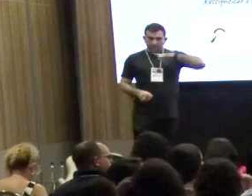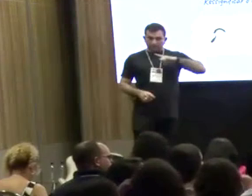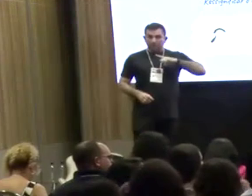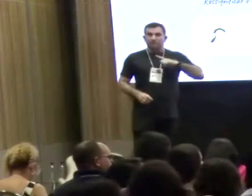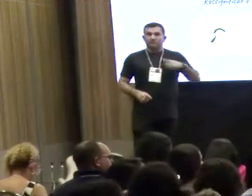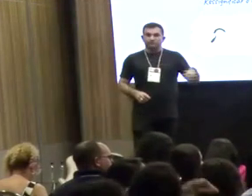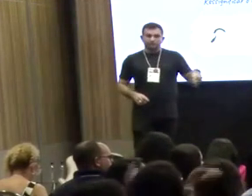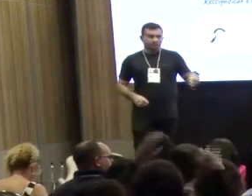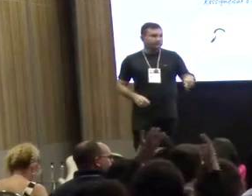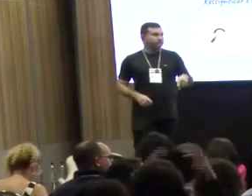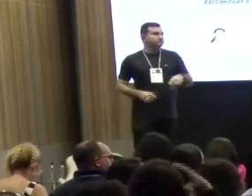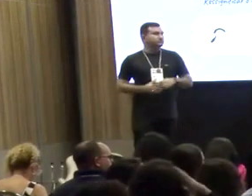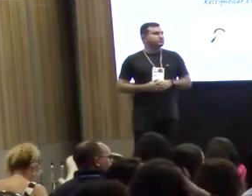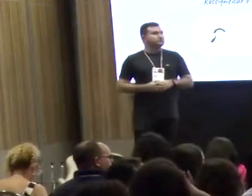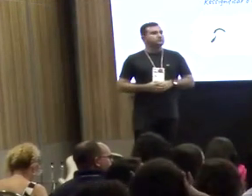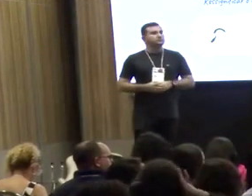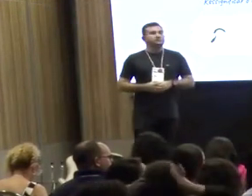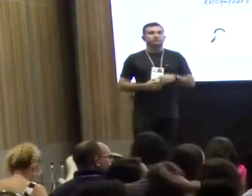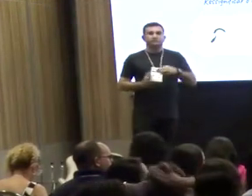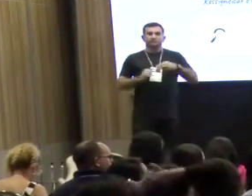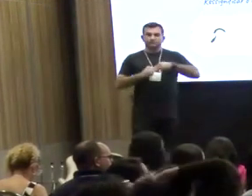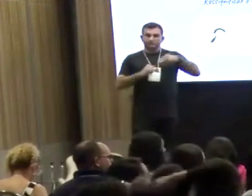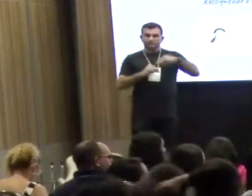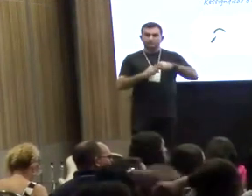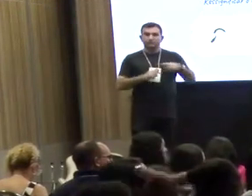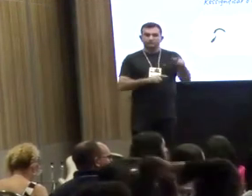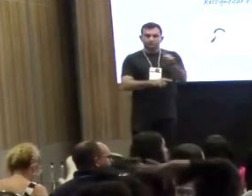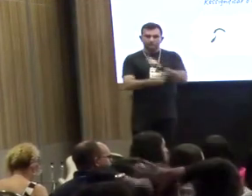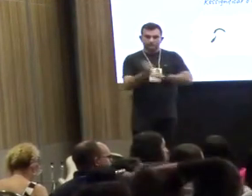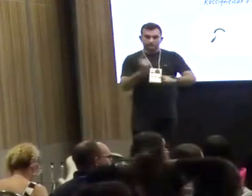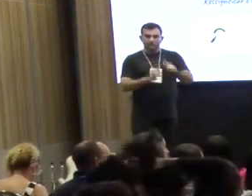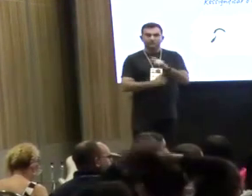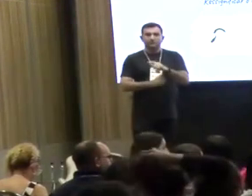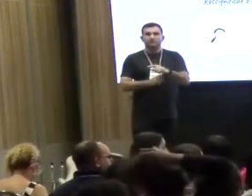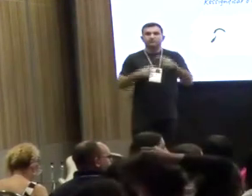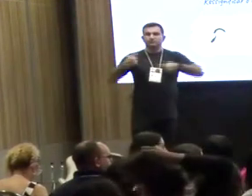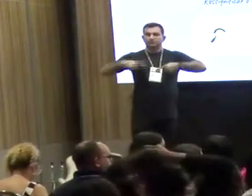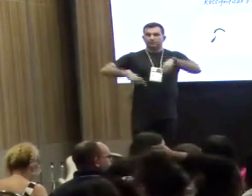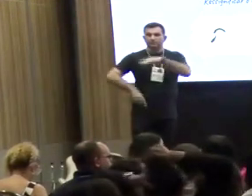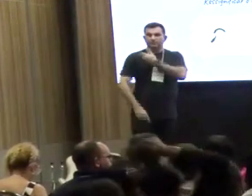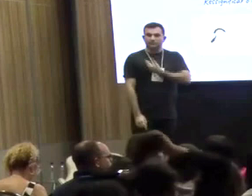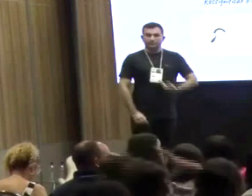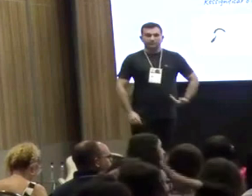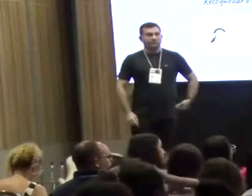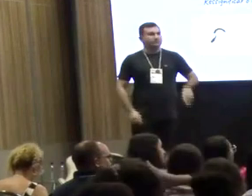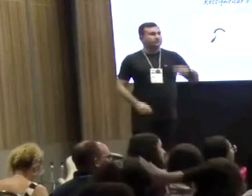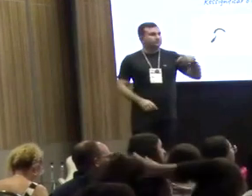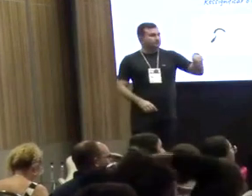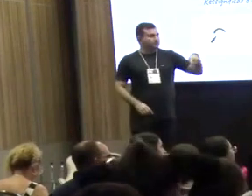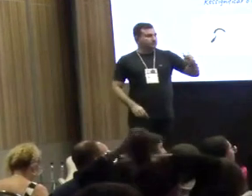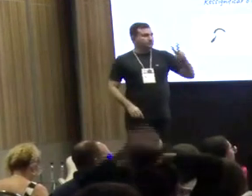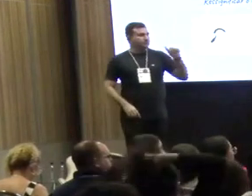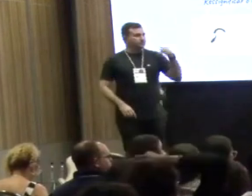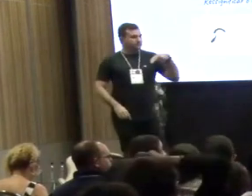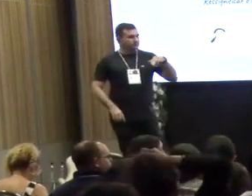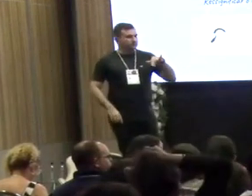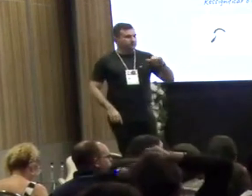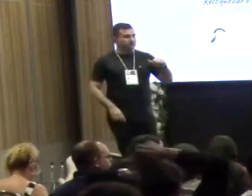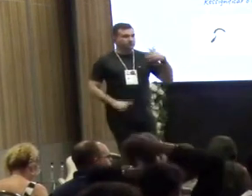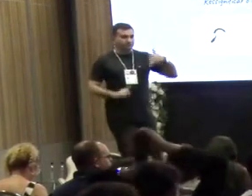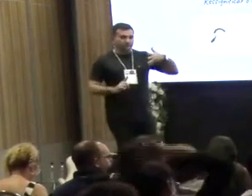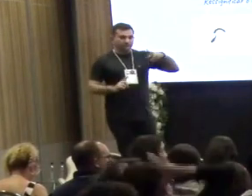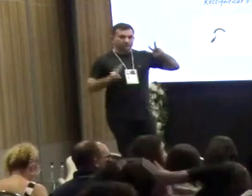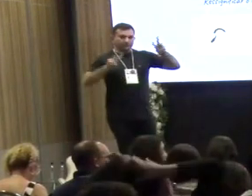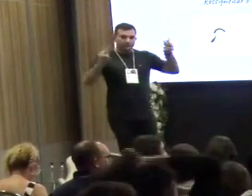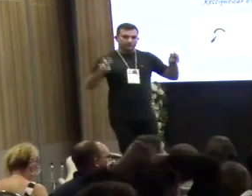e mestre em Gestão e Políticas Públicas Educacionais da Universidade de Brasília. A professora Vânia discursará sobre o tema